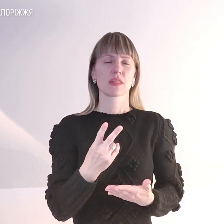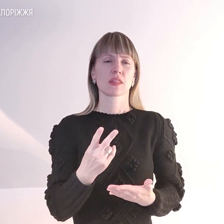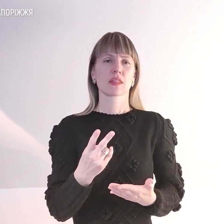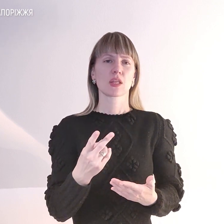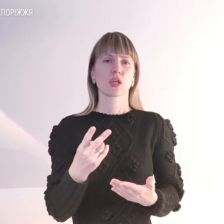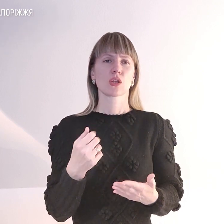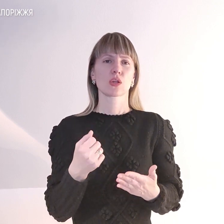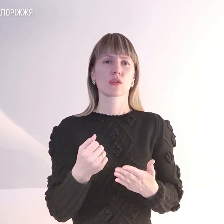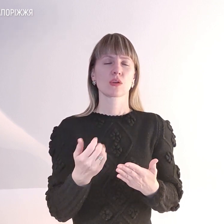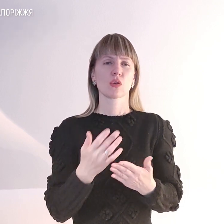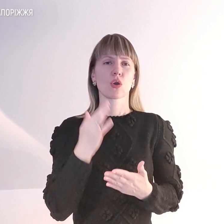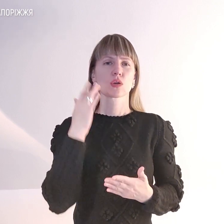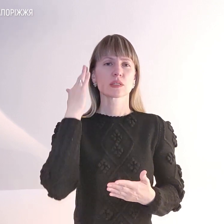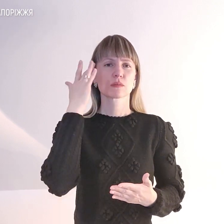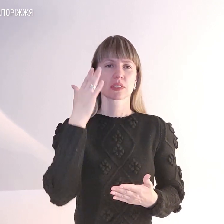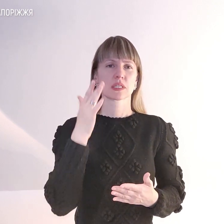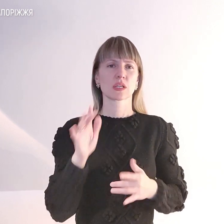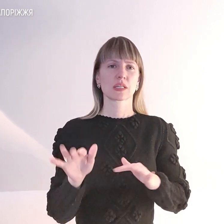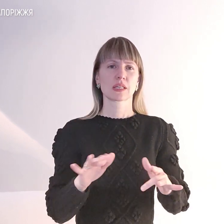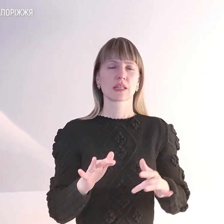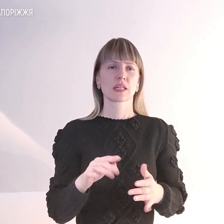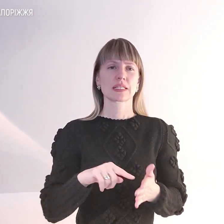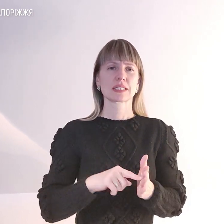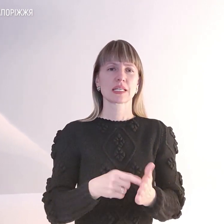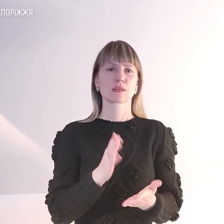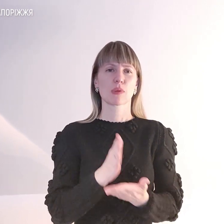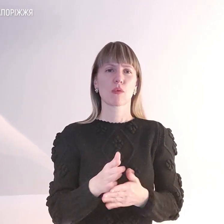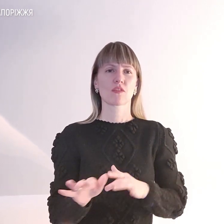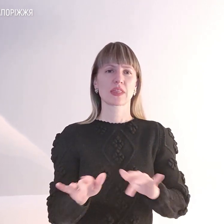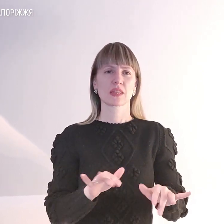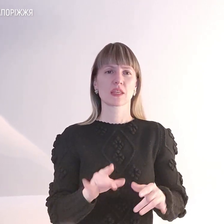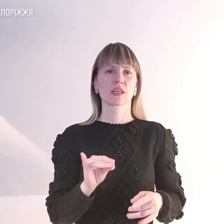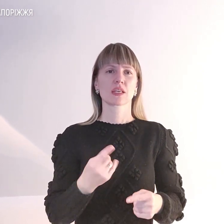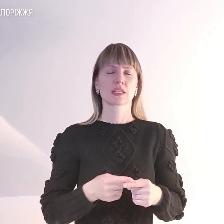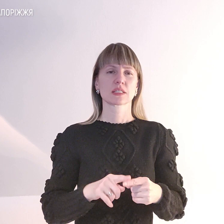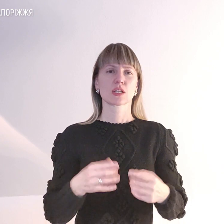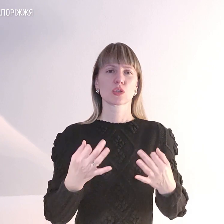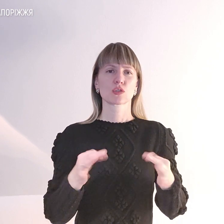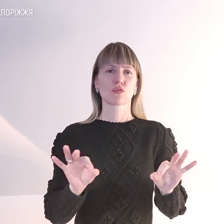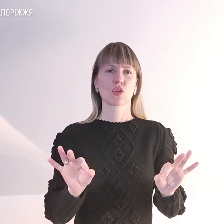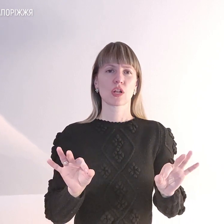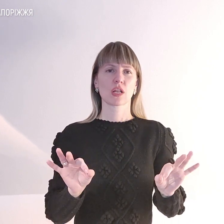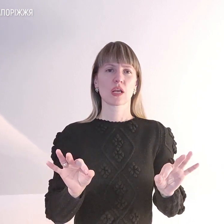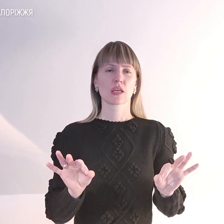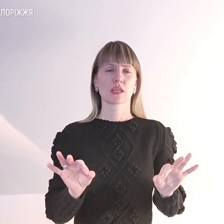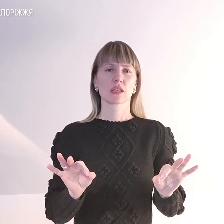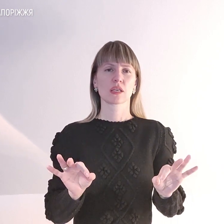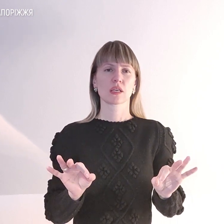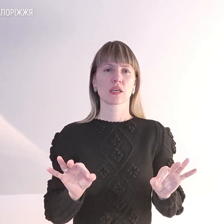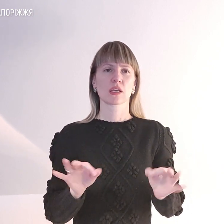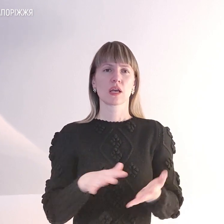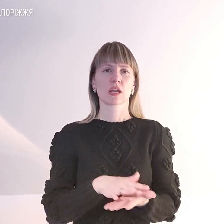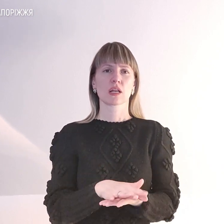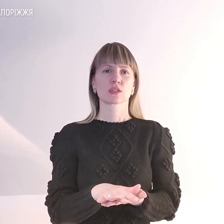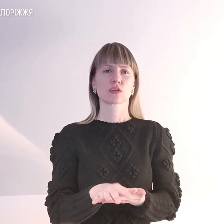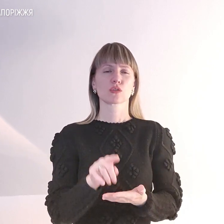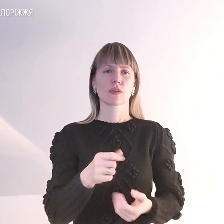деякої осмисленої дії, цілеспрямованої дії. І це дозволяє розходувати той фізичний